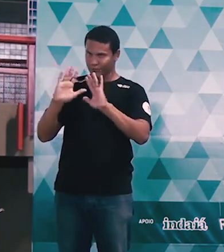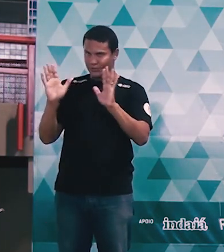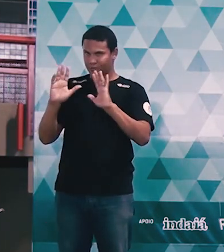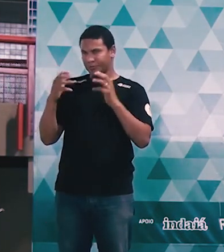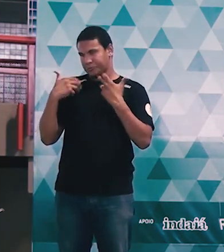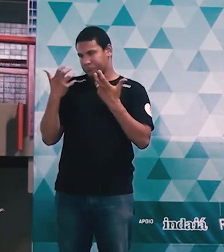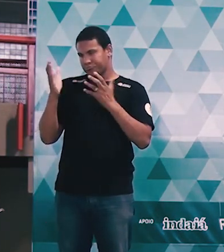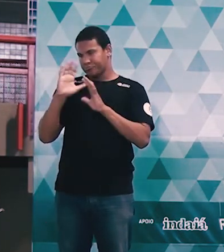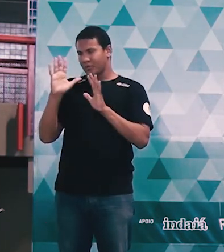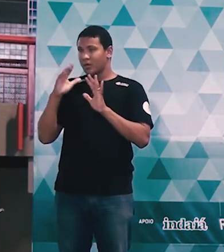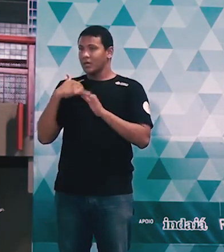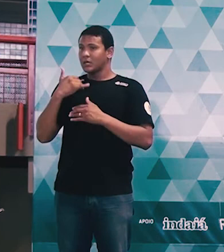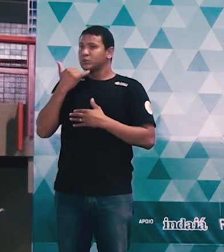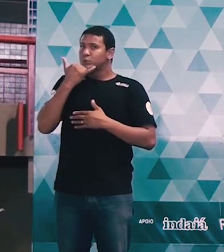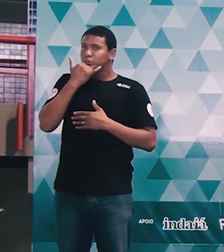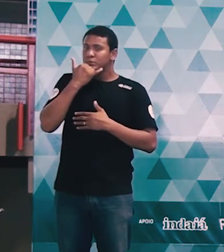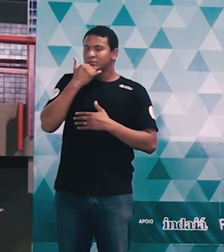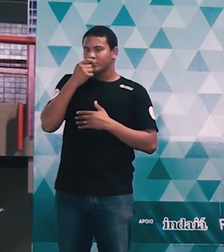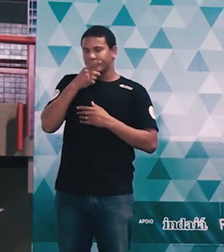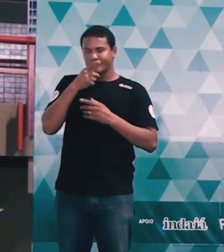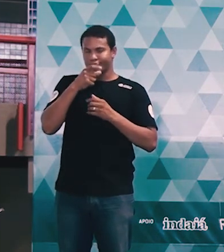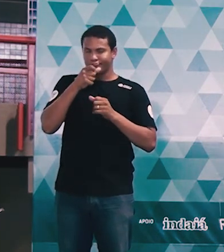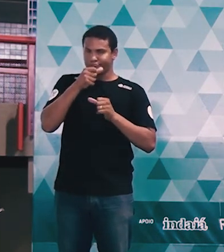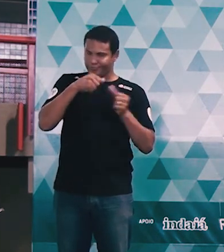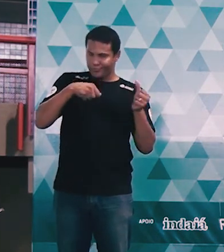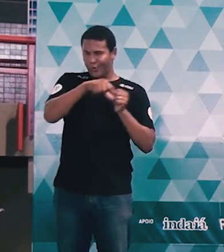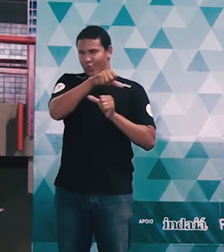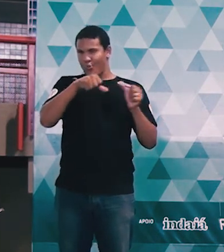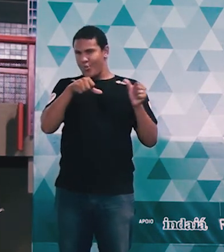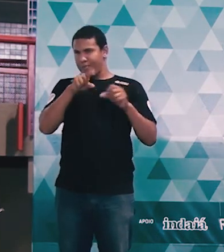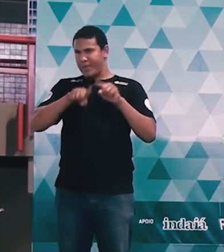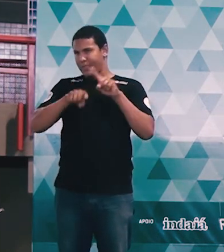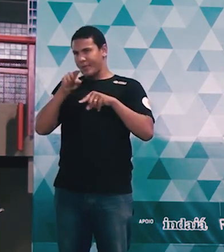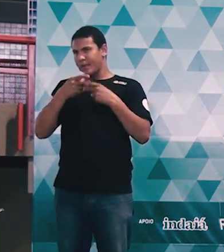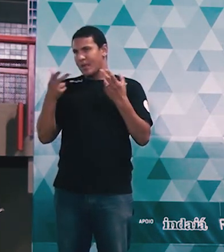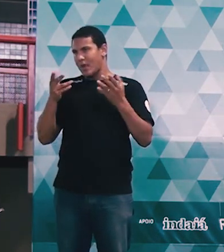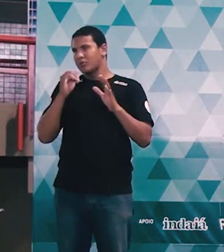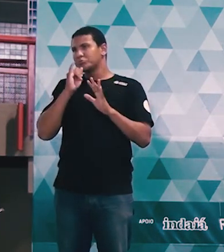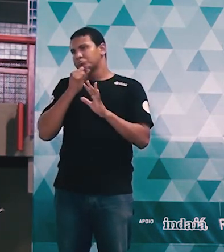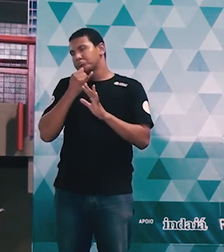Pessoal, eu queria me despedir aqui de vocês. Queria pedir